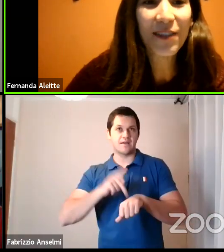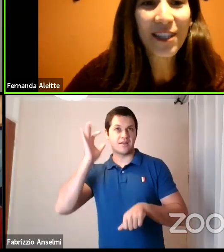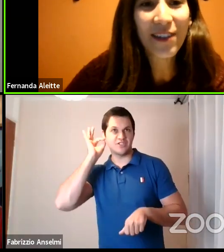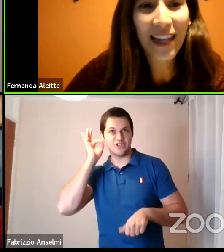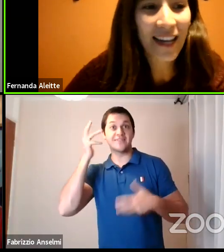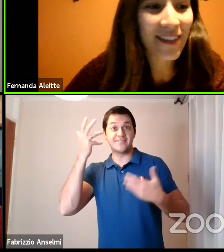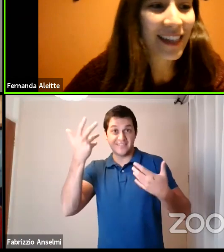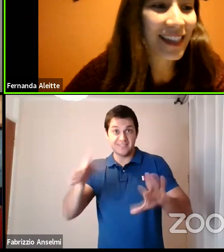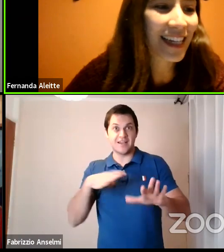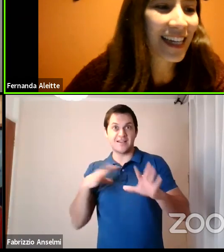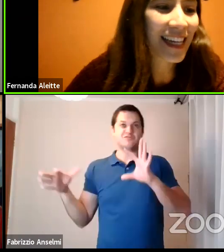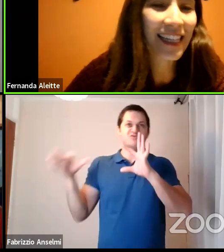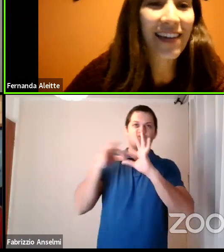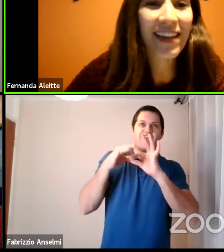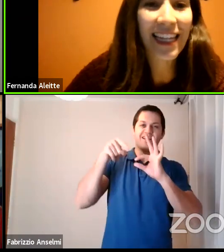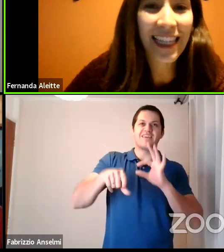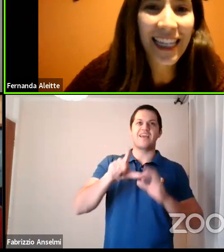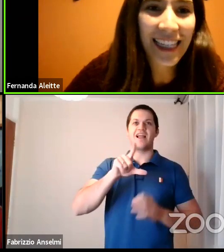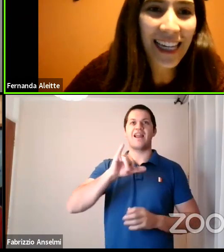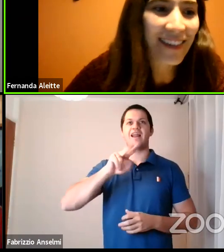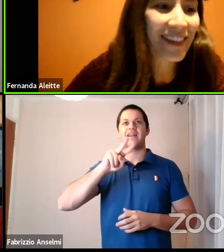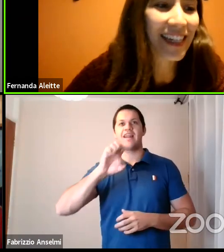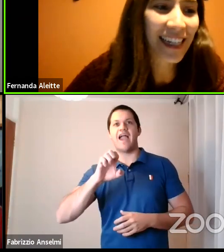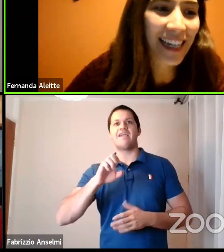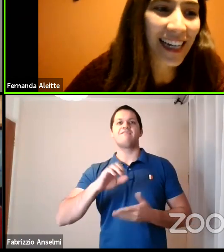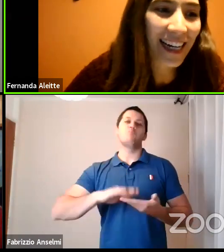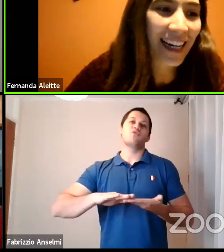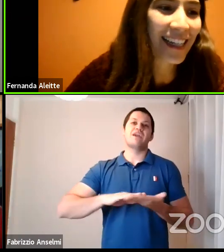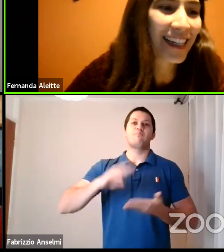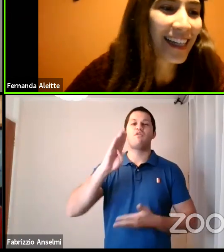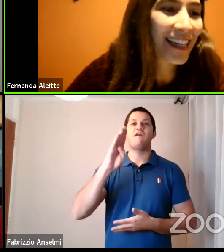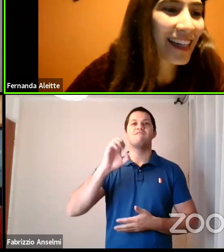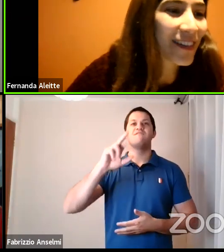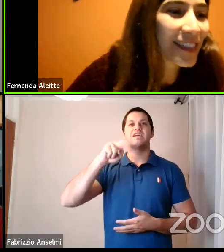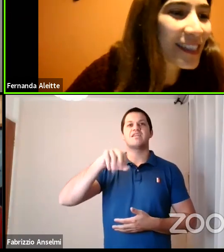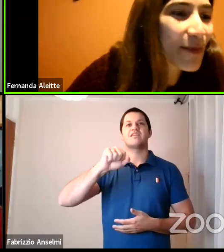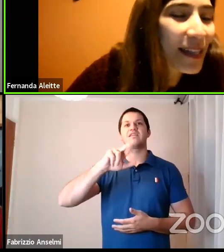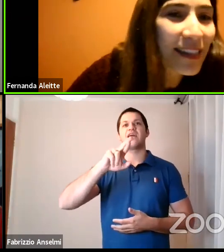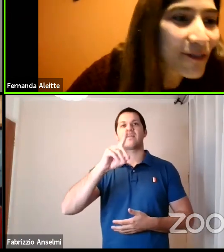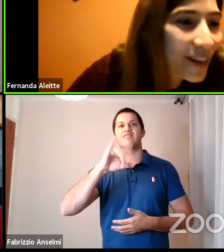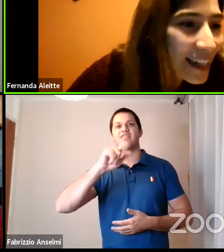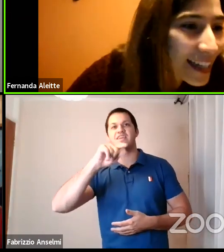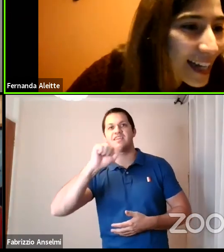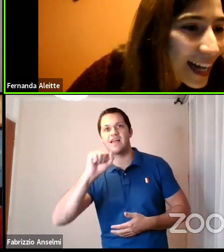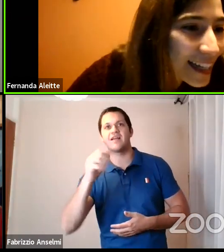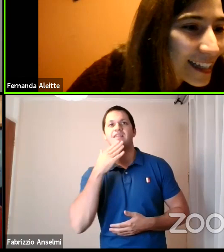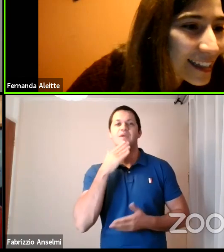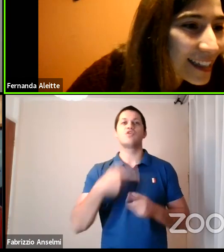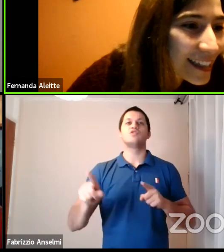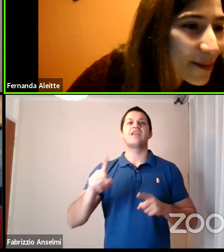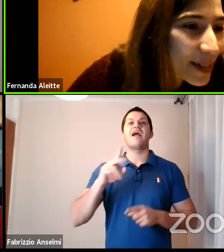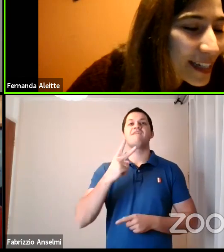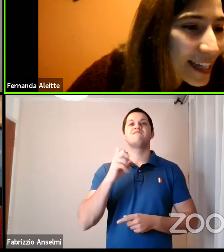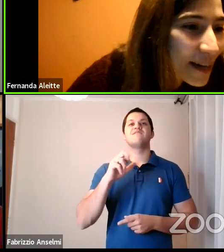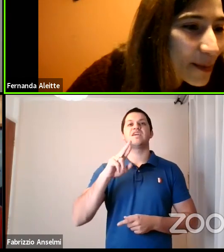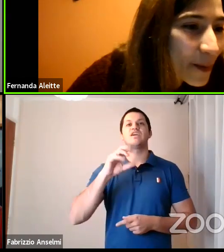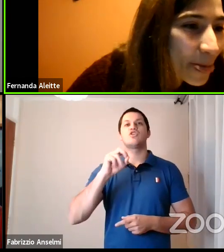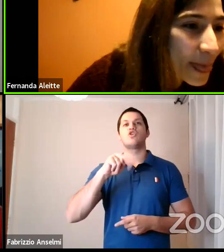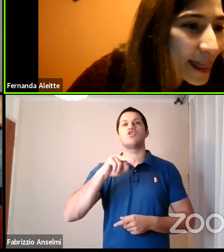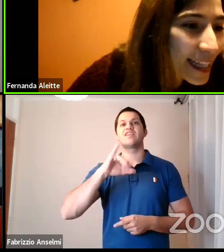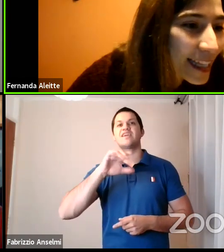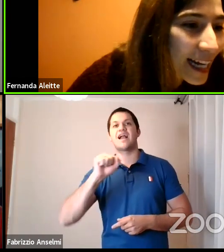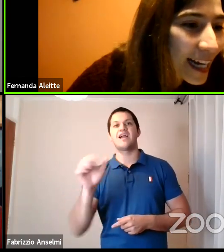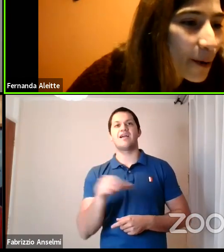este minuto viendo el live, entre ellas está Bernardita, Verónica Aliaga, no sé si me falta alguien que también